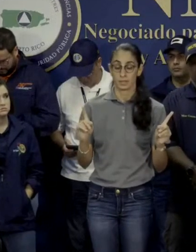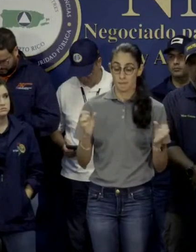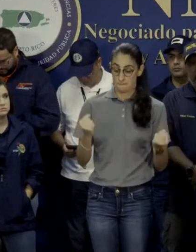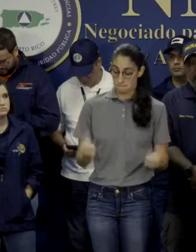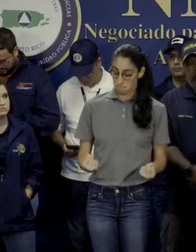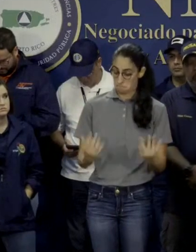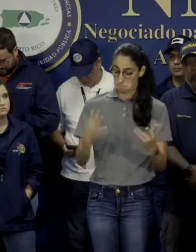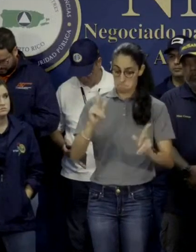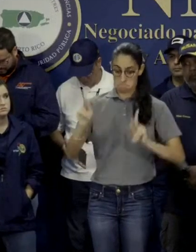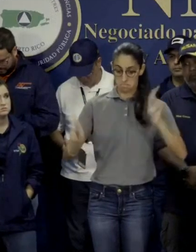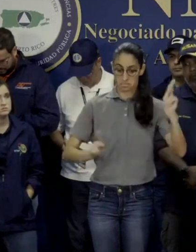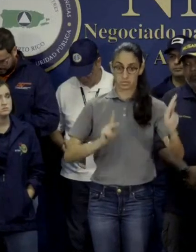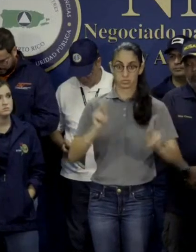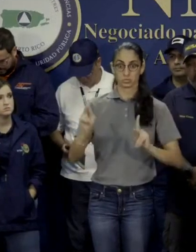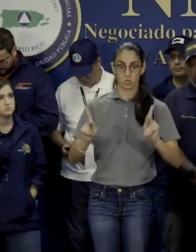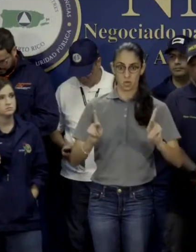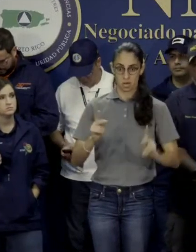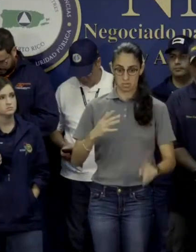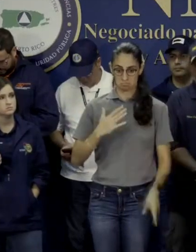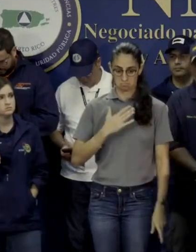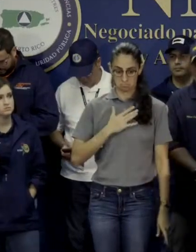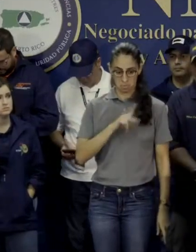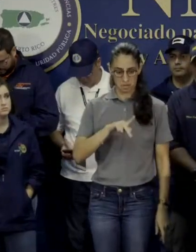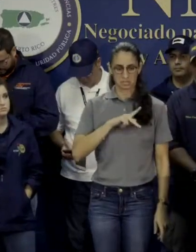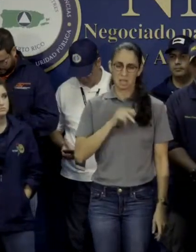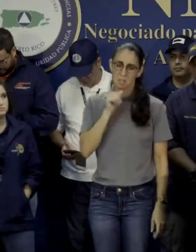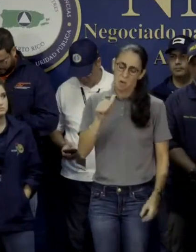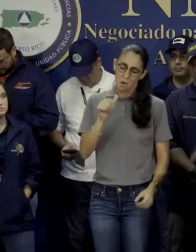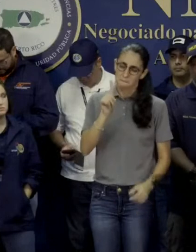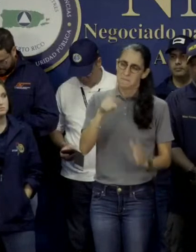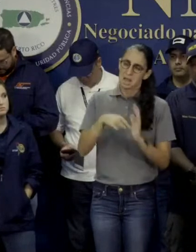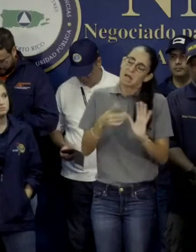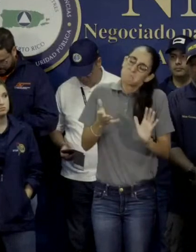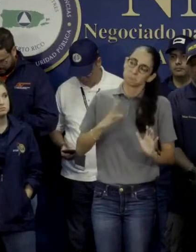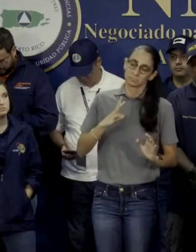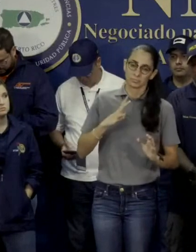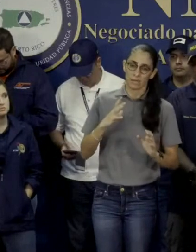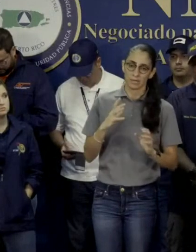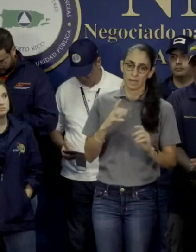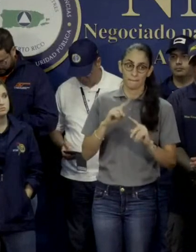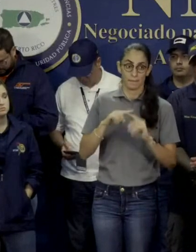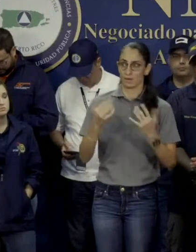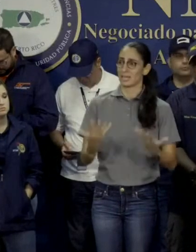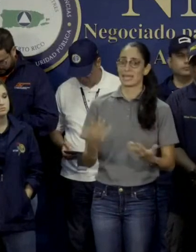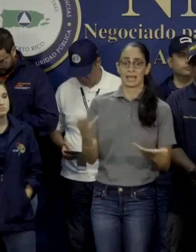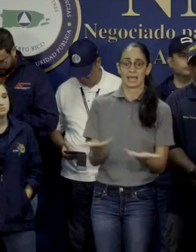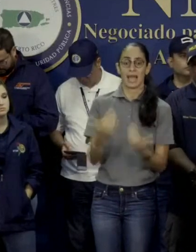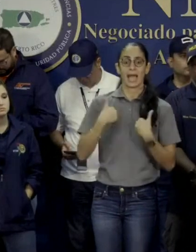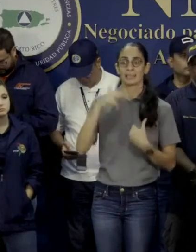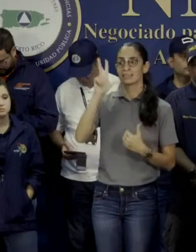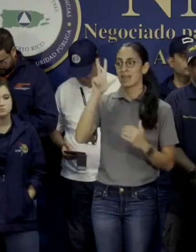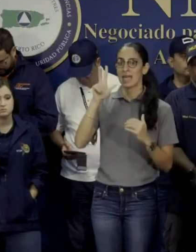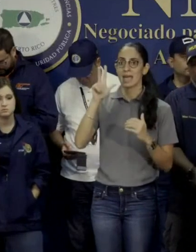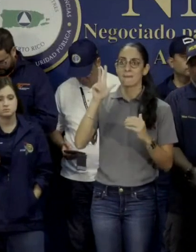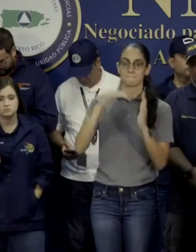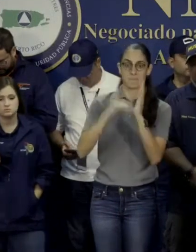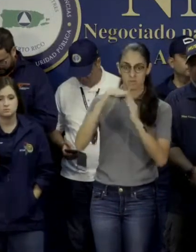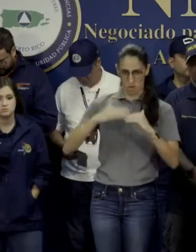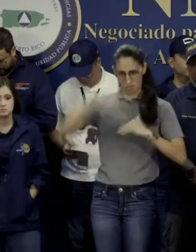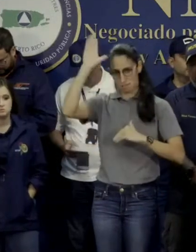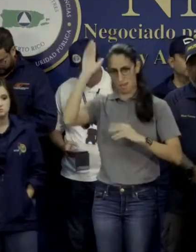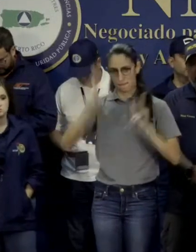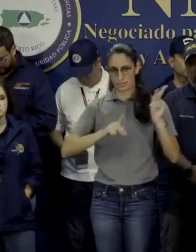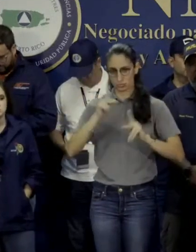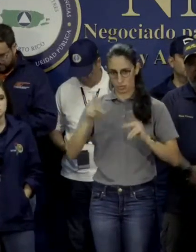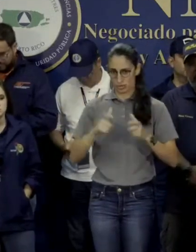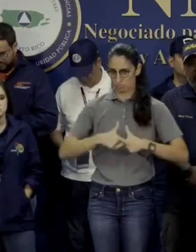de personas, pues a mí personalmente no me sorprende, porque hay que recordarle que aquí viven más de 3 millones de personas. O sea, es mucho, tenemos